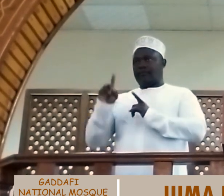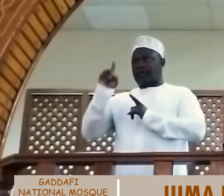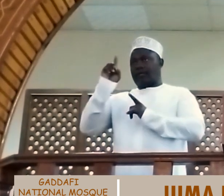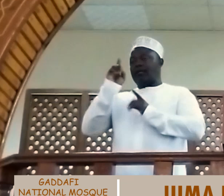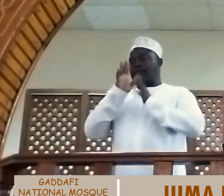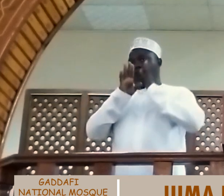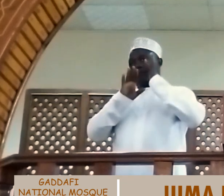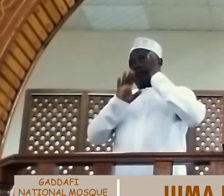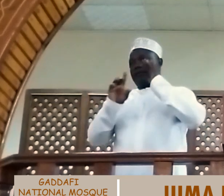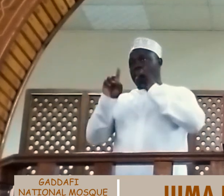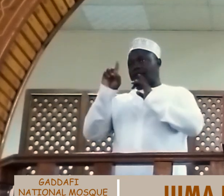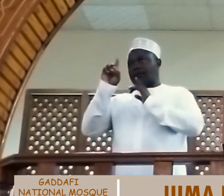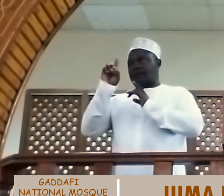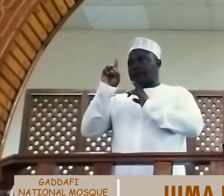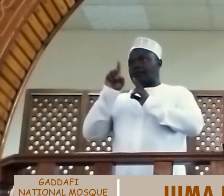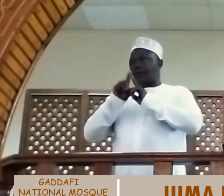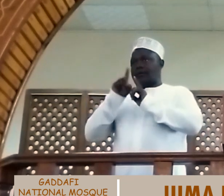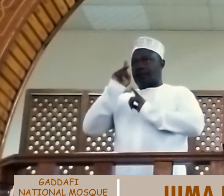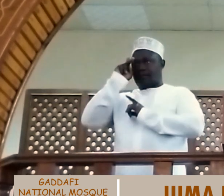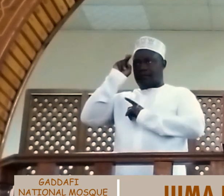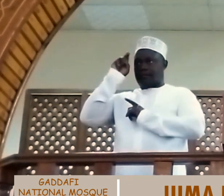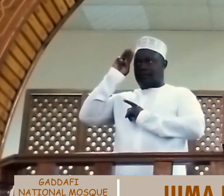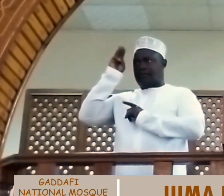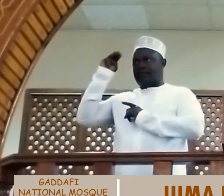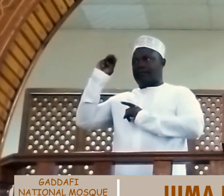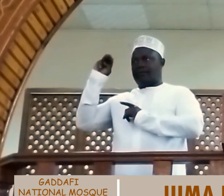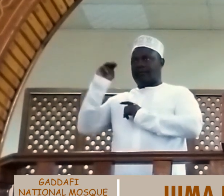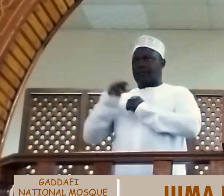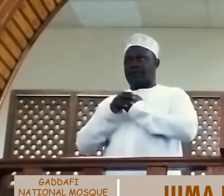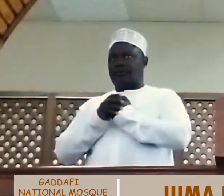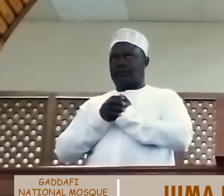اللهم صل وسلم وبارك على سيدنا محمد